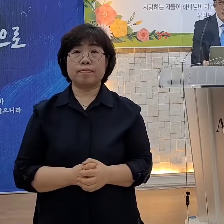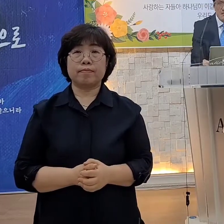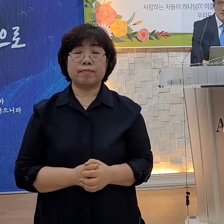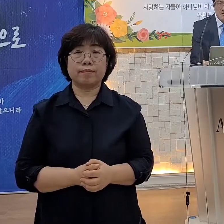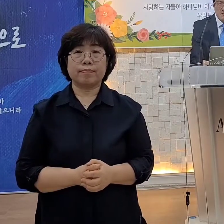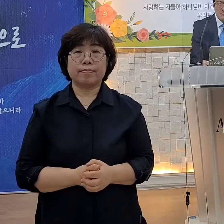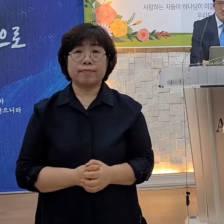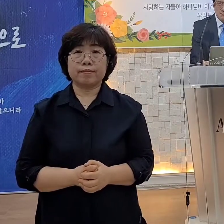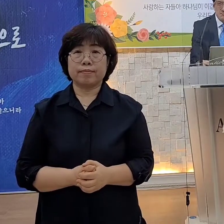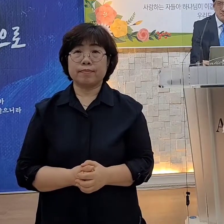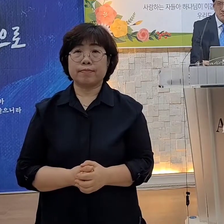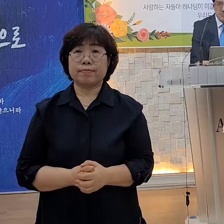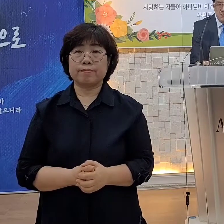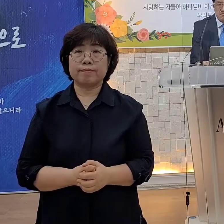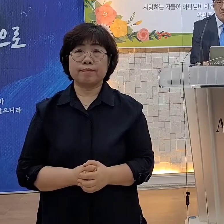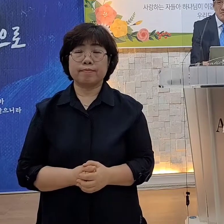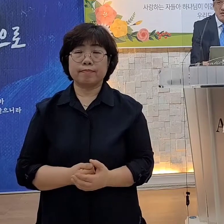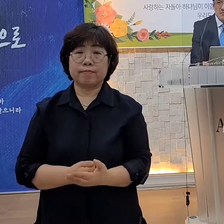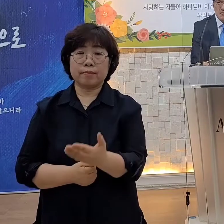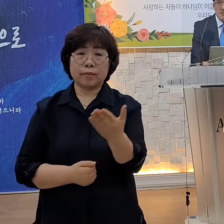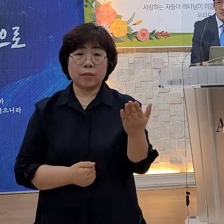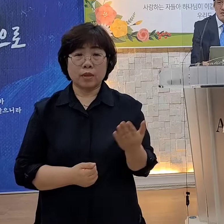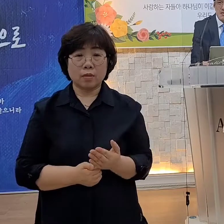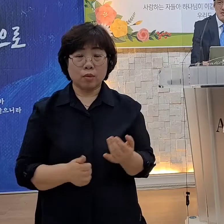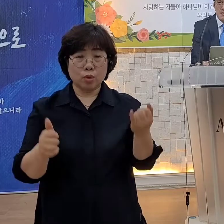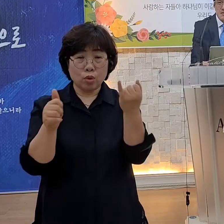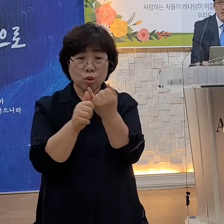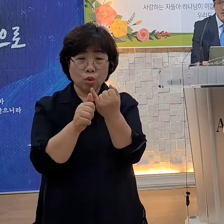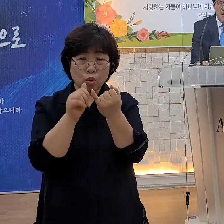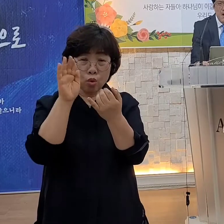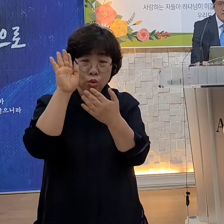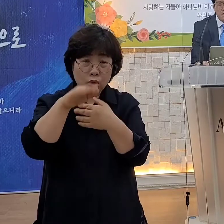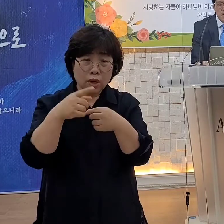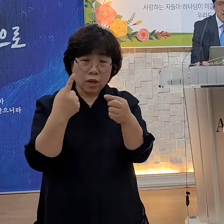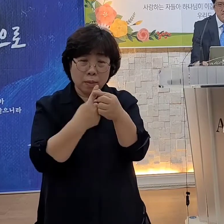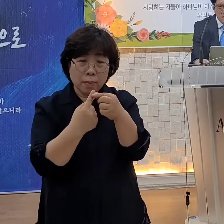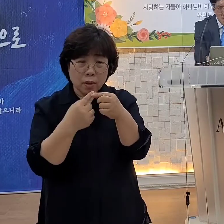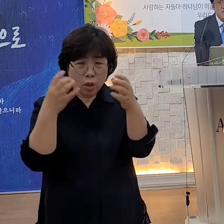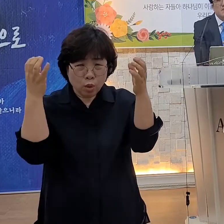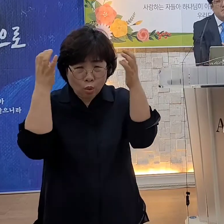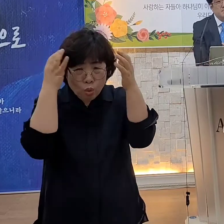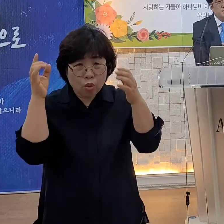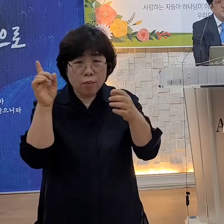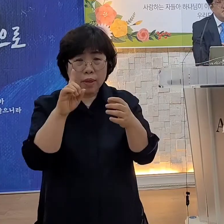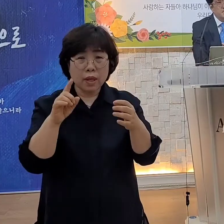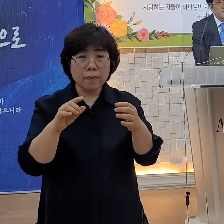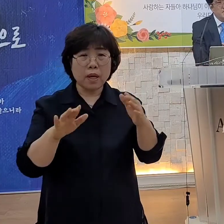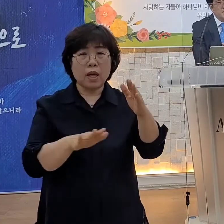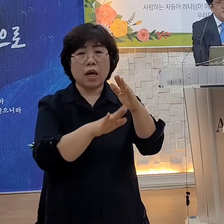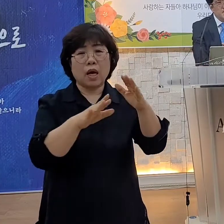가장 먼저 주는 고통이 뭐냐면 이 가족에게 묶입니다.